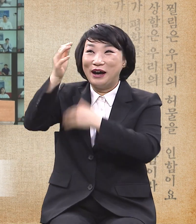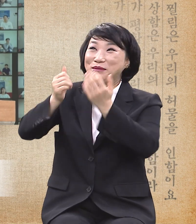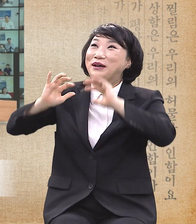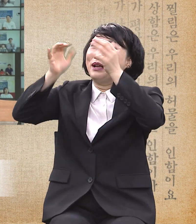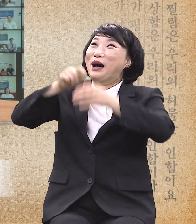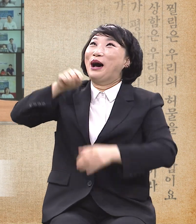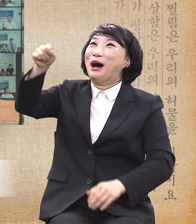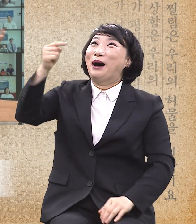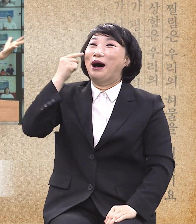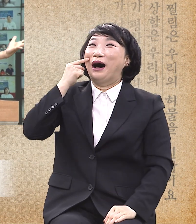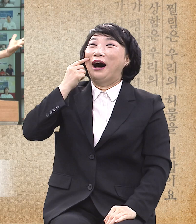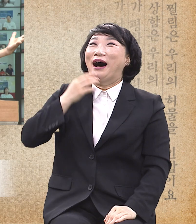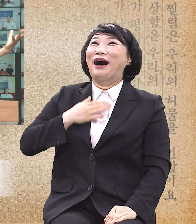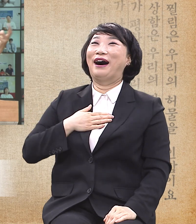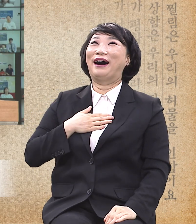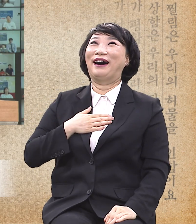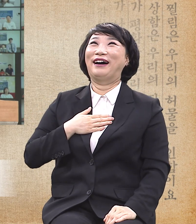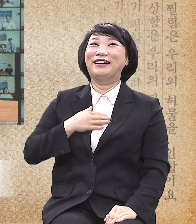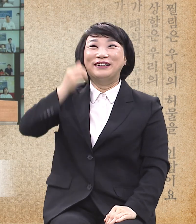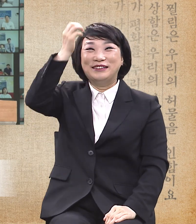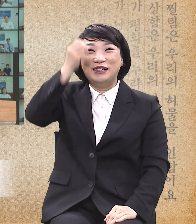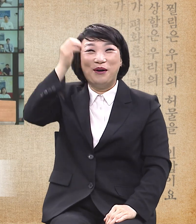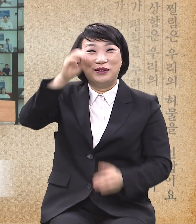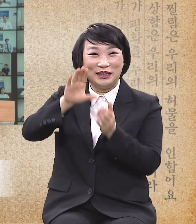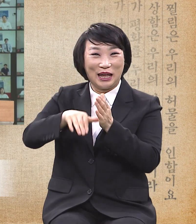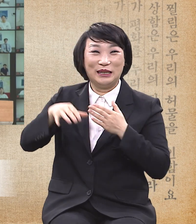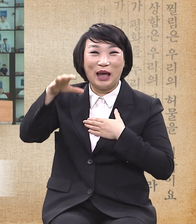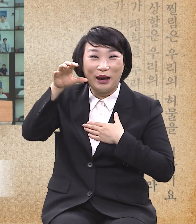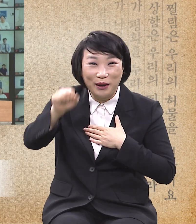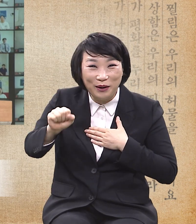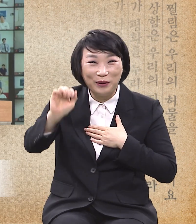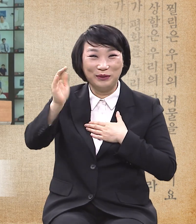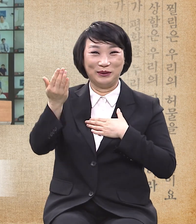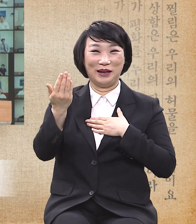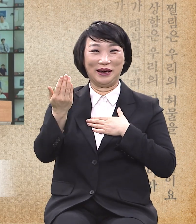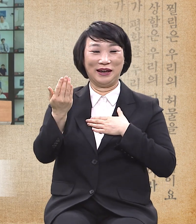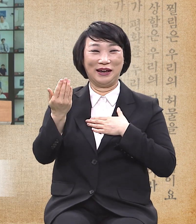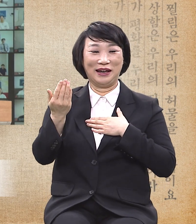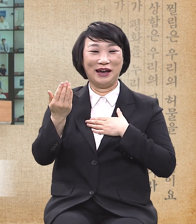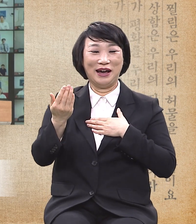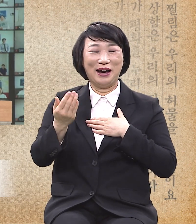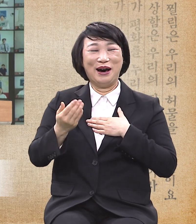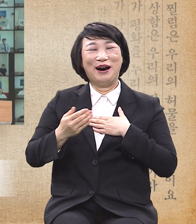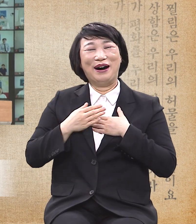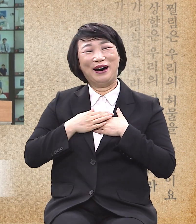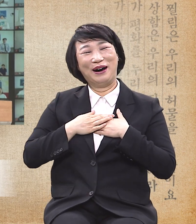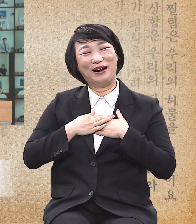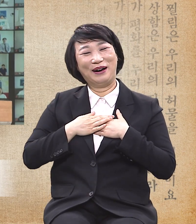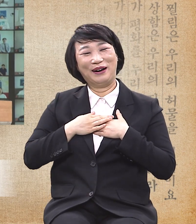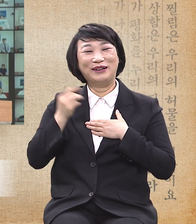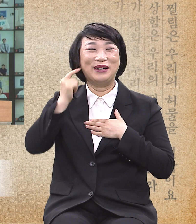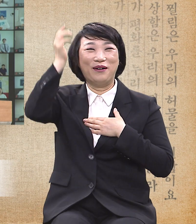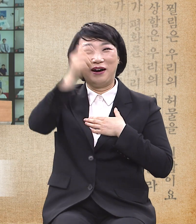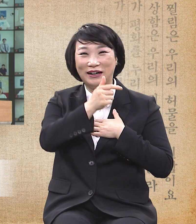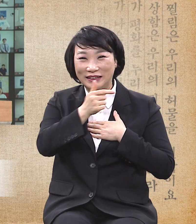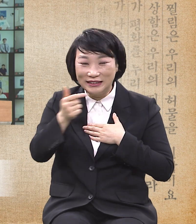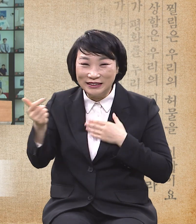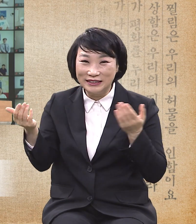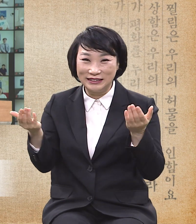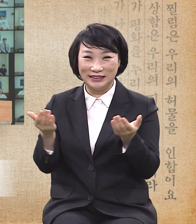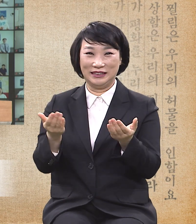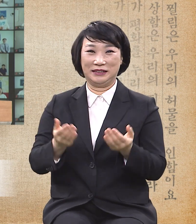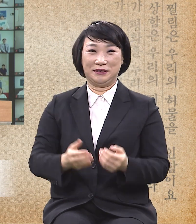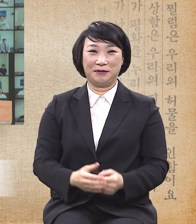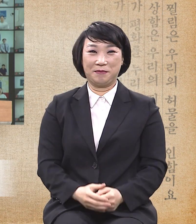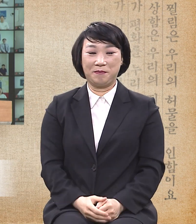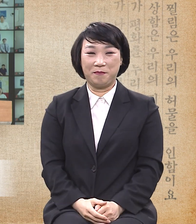나라 가니까 내 영혼의 몫이 되더라 이 말입니다. 얼마나 영광스러운 것이냐 이 말입니다.